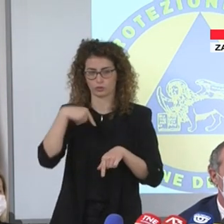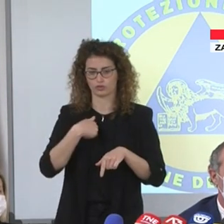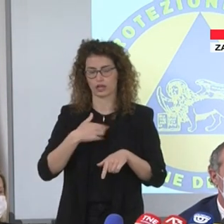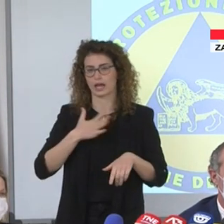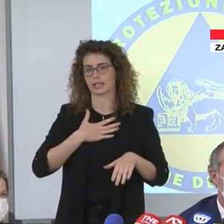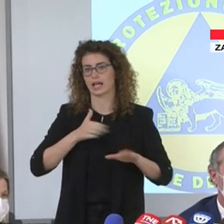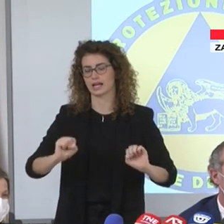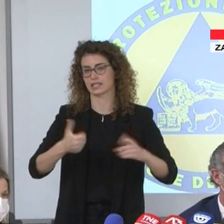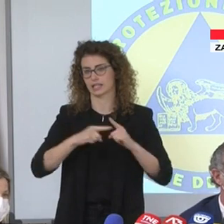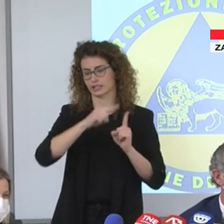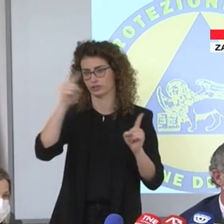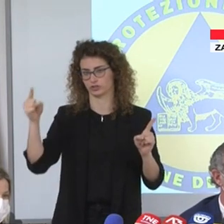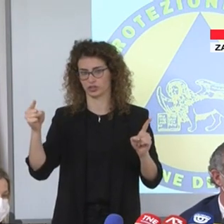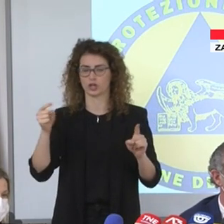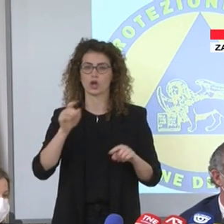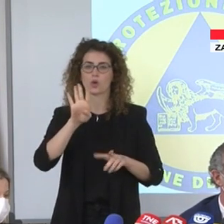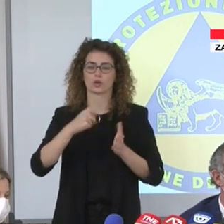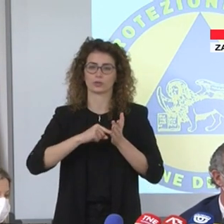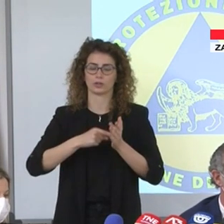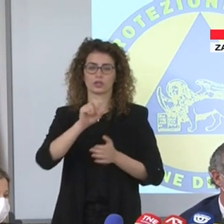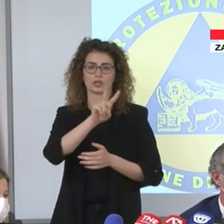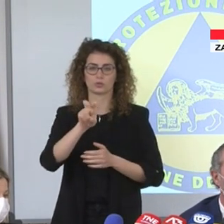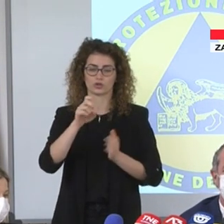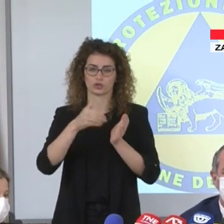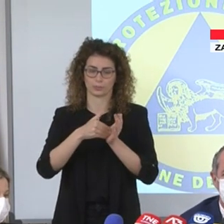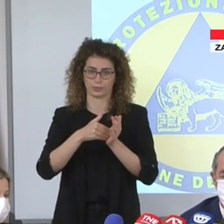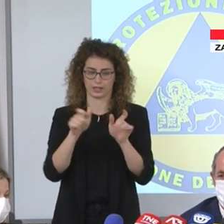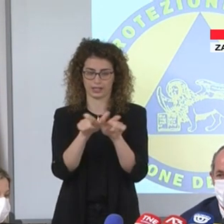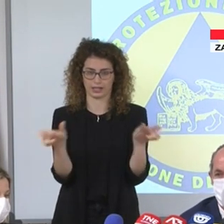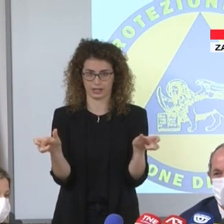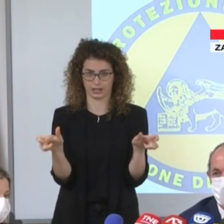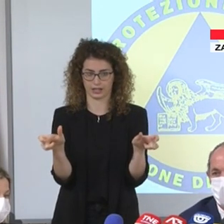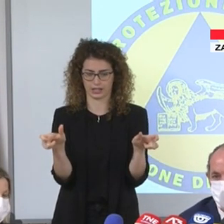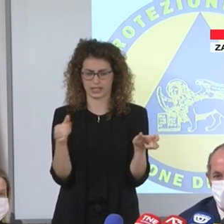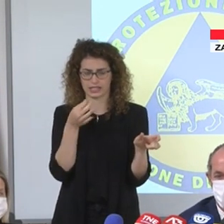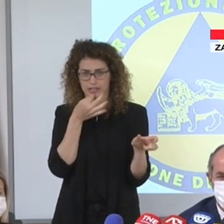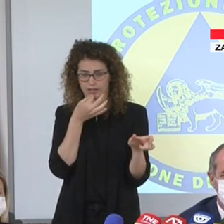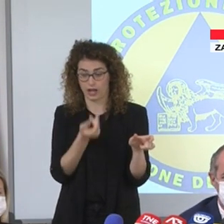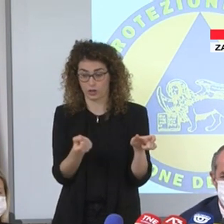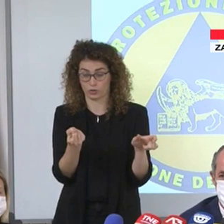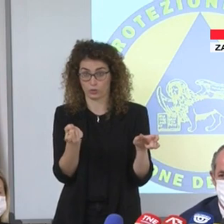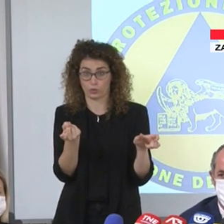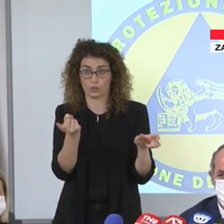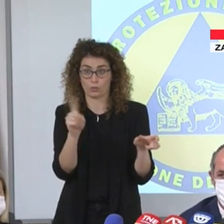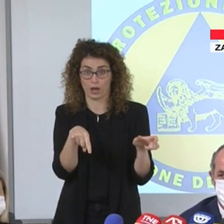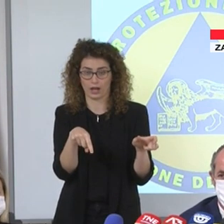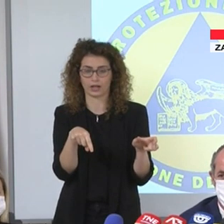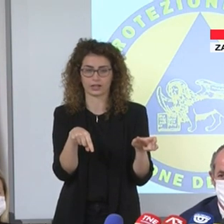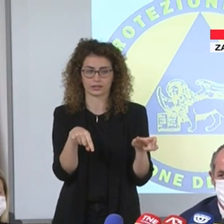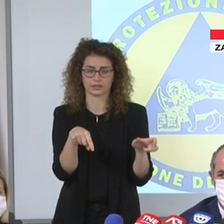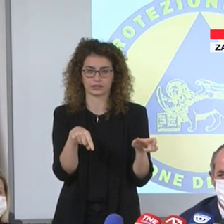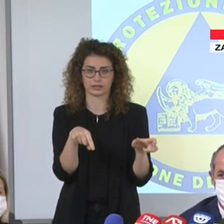16 anni in su, sono 4.200.000 abitanti. Vuol dire che noi domani raggiungeremo